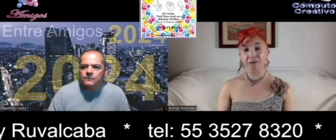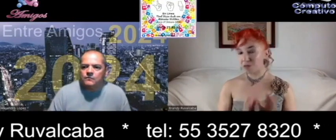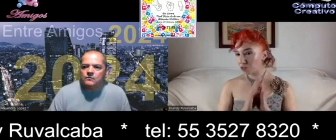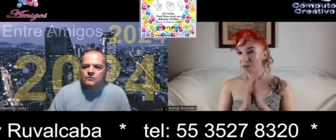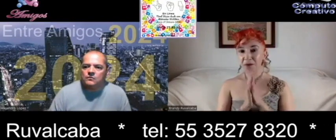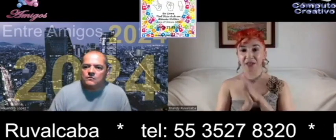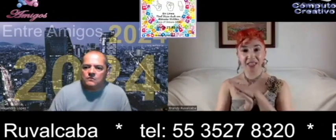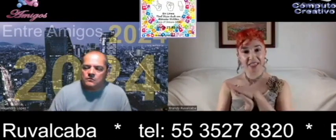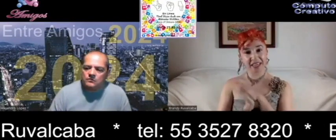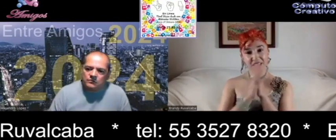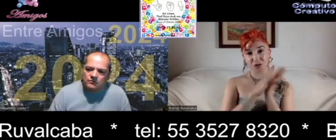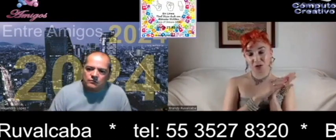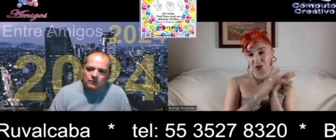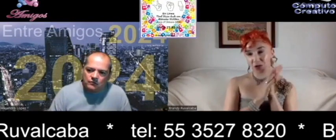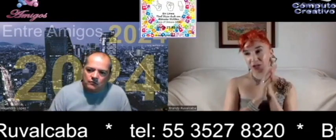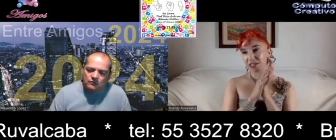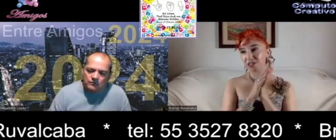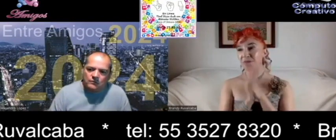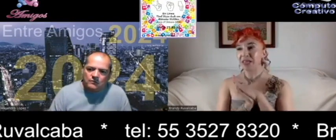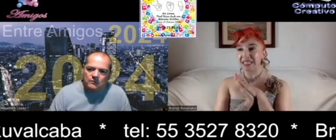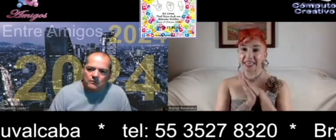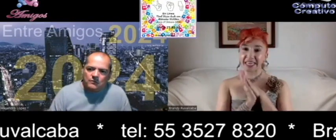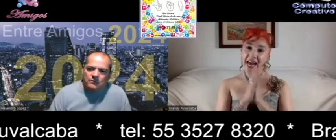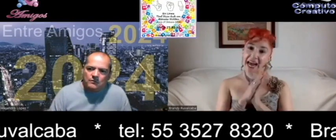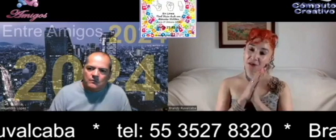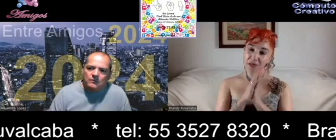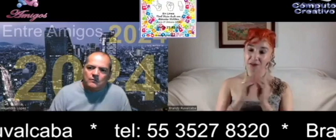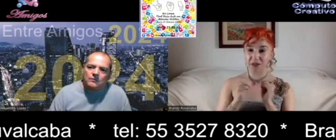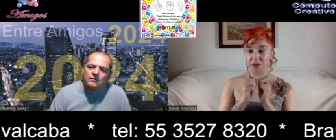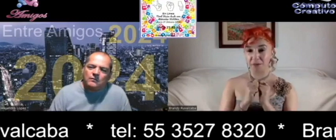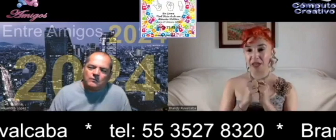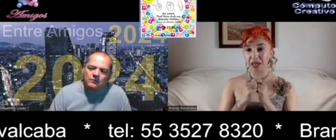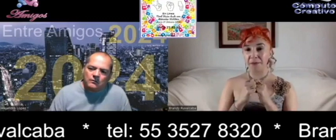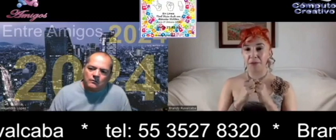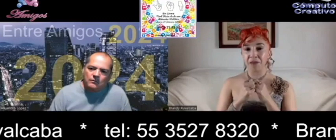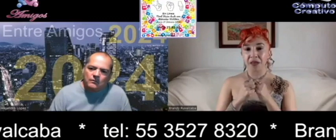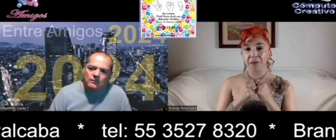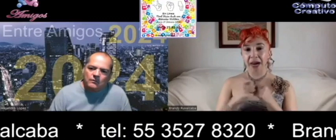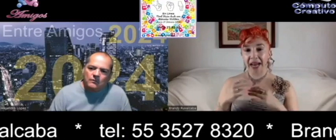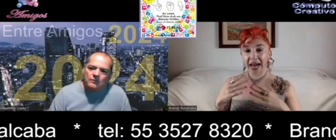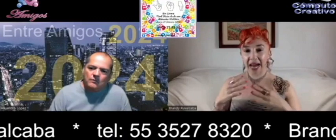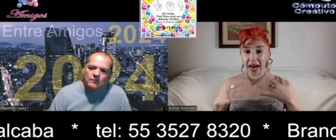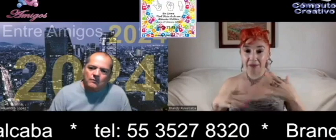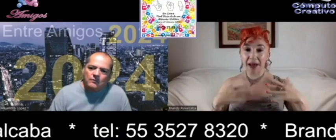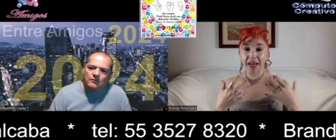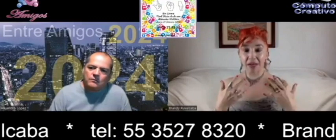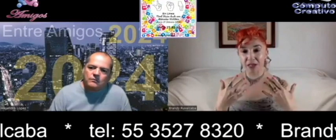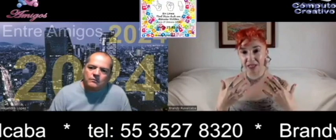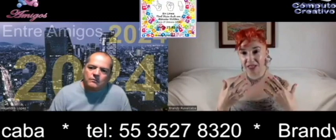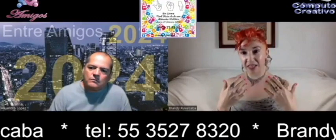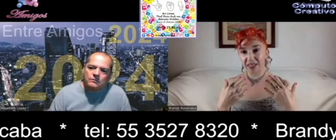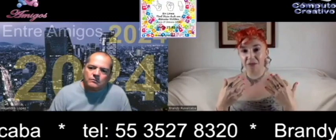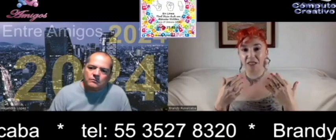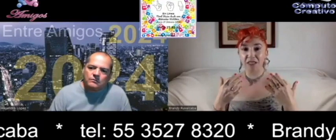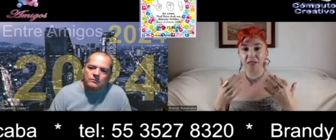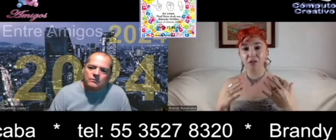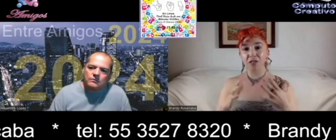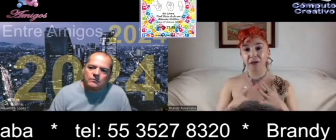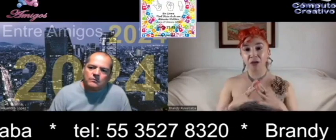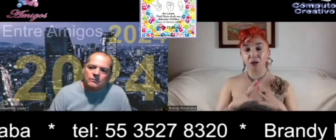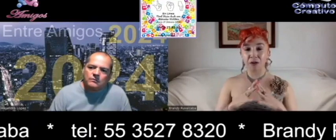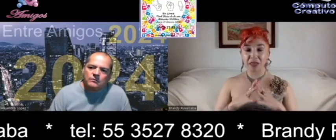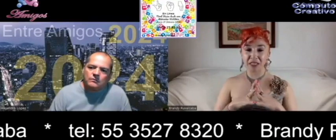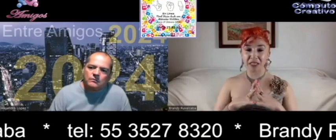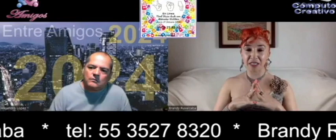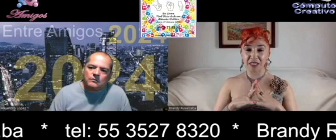Ah, no importa si eres zurdo o diestro, sí hay una cuestión, por ejemplo, para hablar la lengua de señas necesitamos